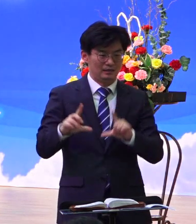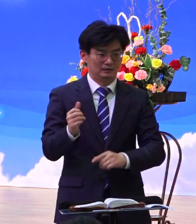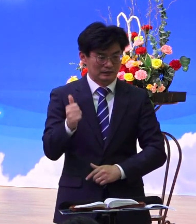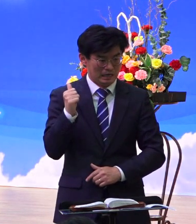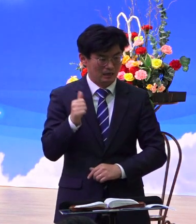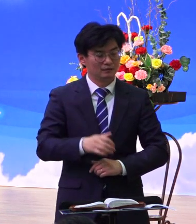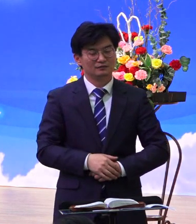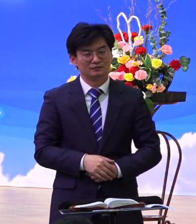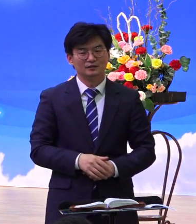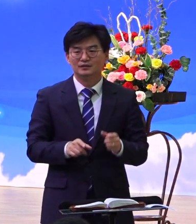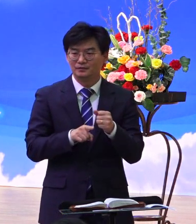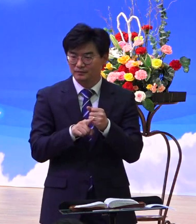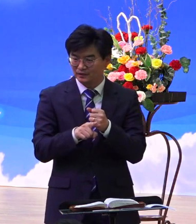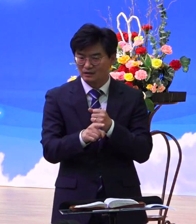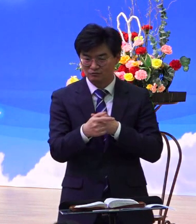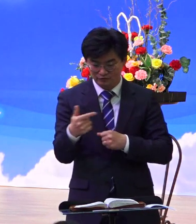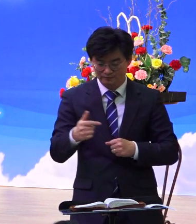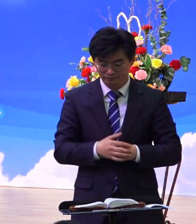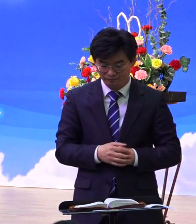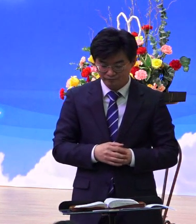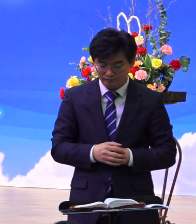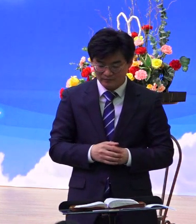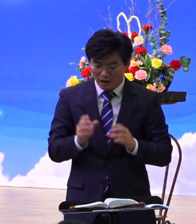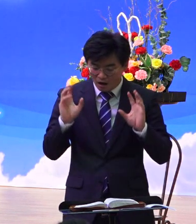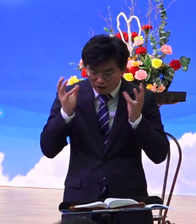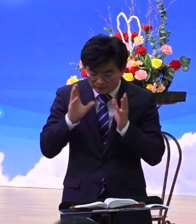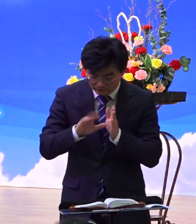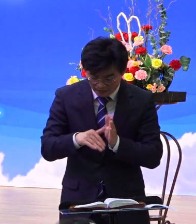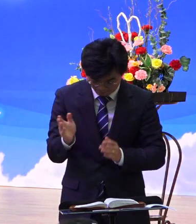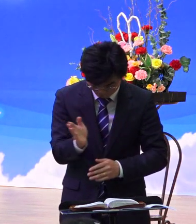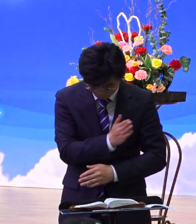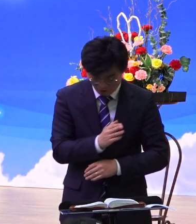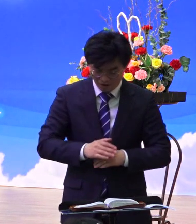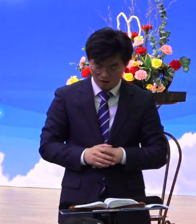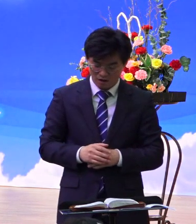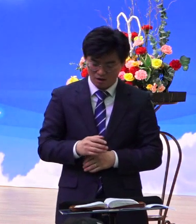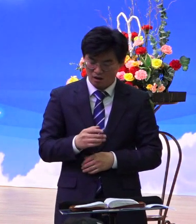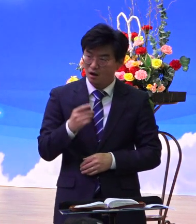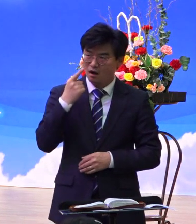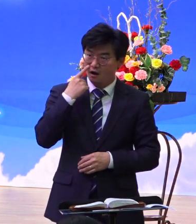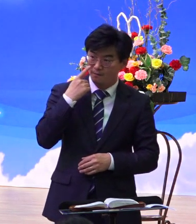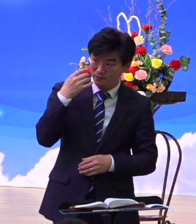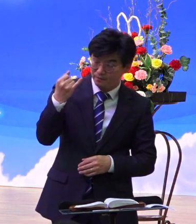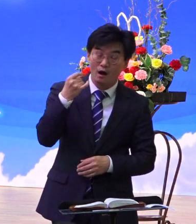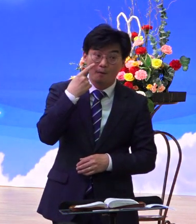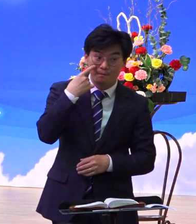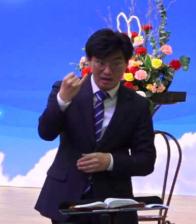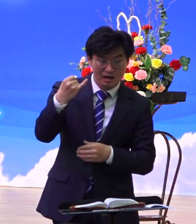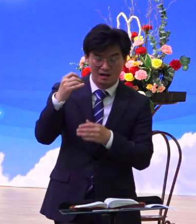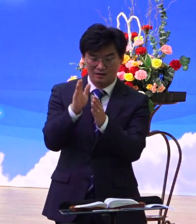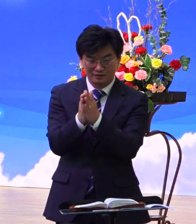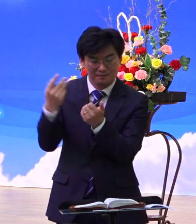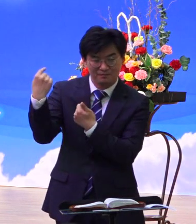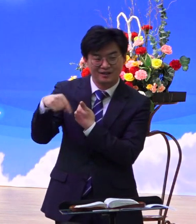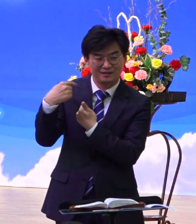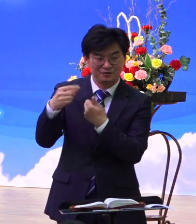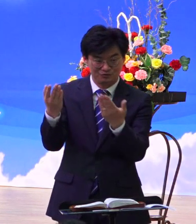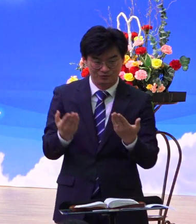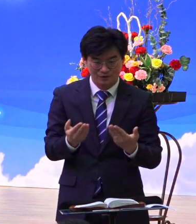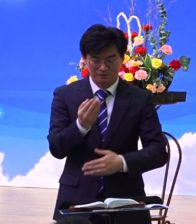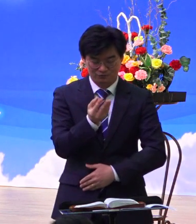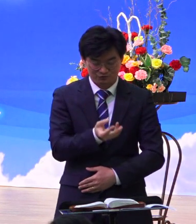사도행전 16장에 처음 나오는데, 어려서부터 어머니에게서부터 성경을 배우고 알면서 경건한